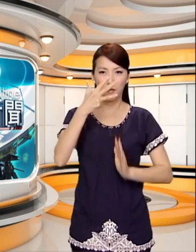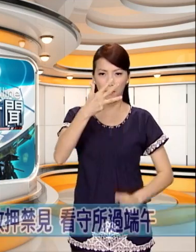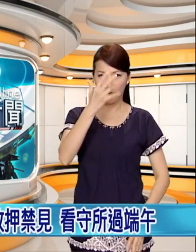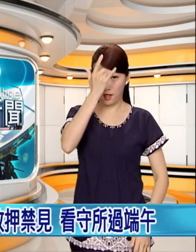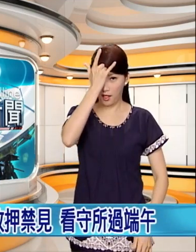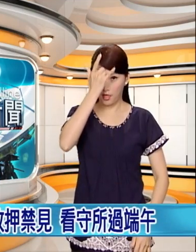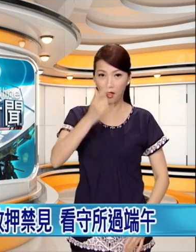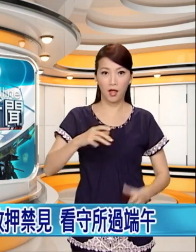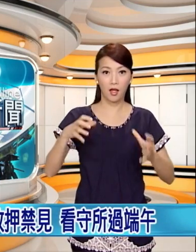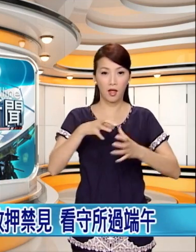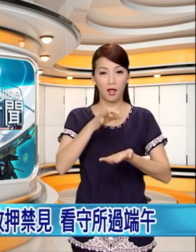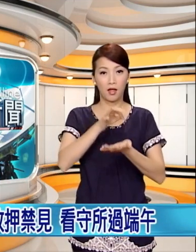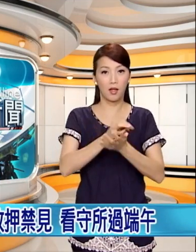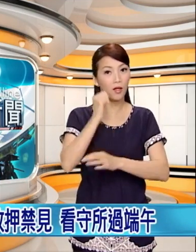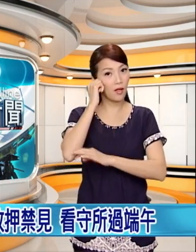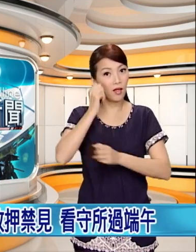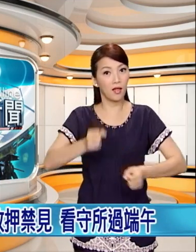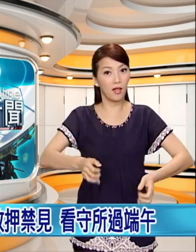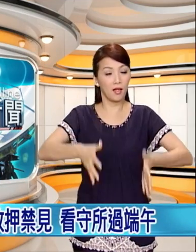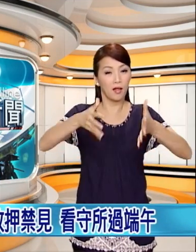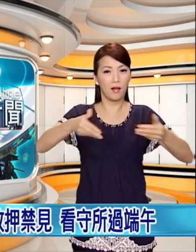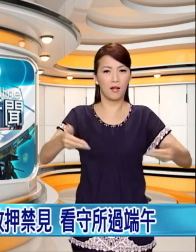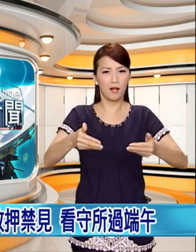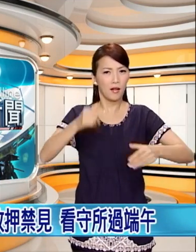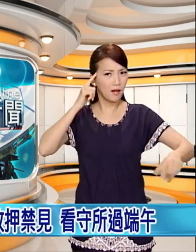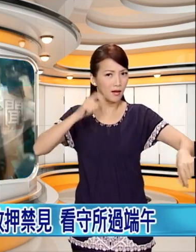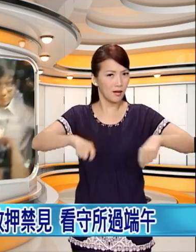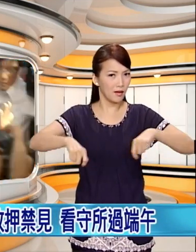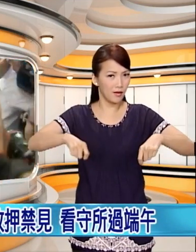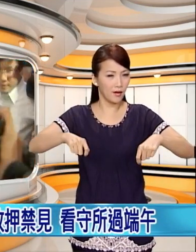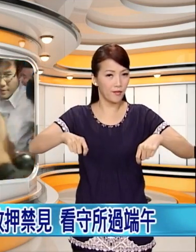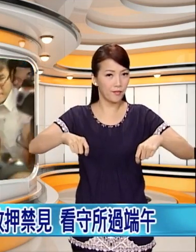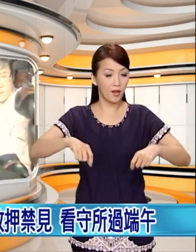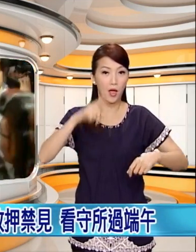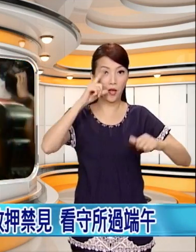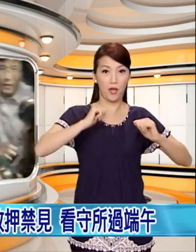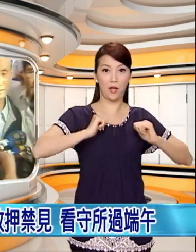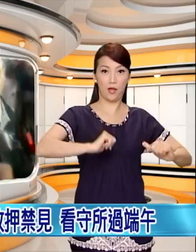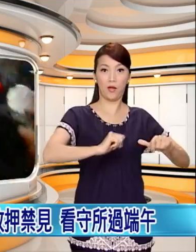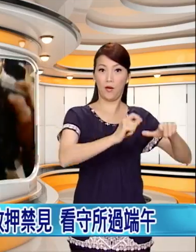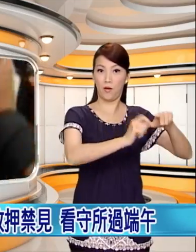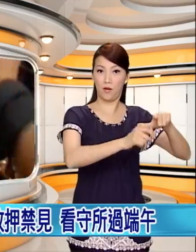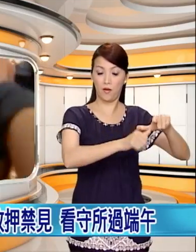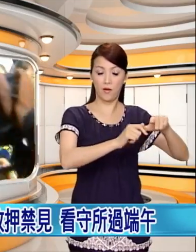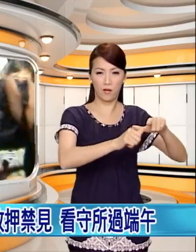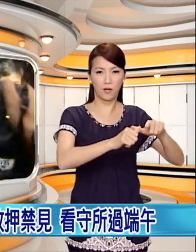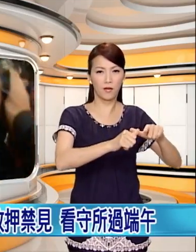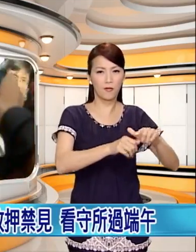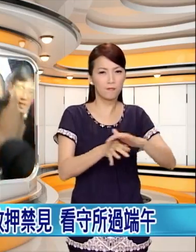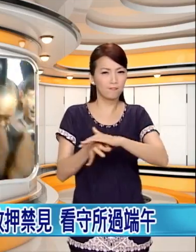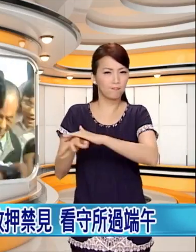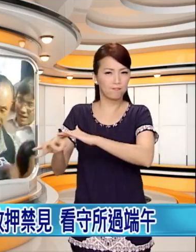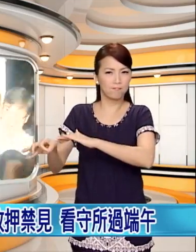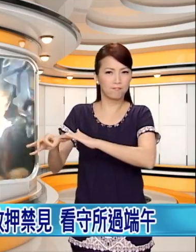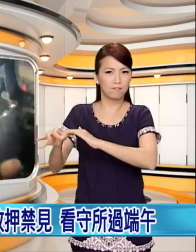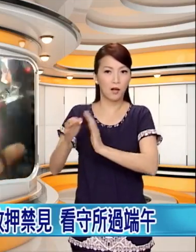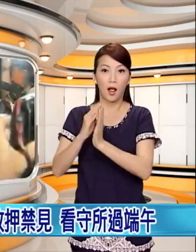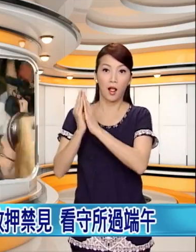桃园县副县长叶世文在桃园八德合一住宅案中涉嫌收受远雄贿赂，